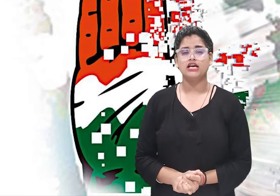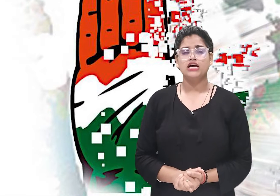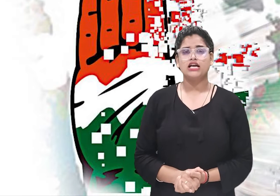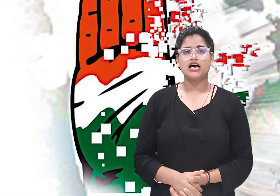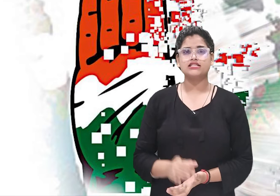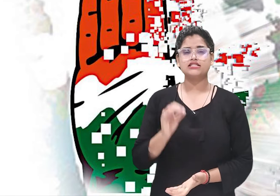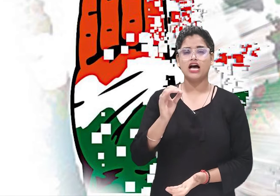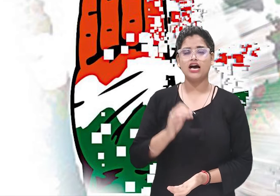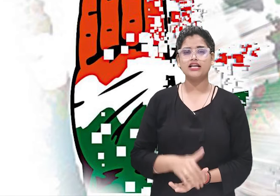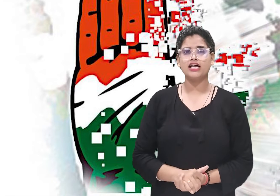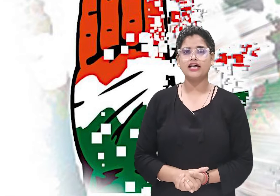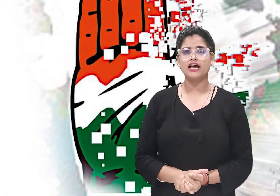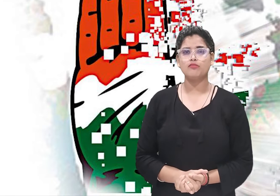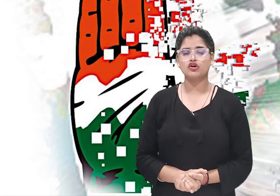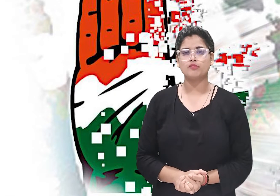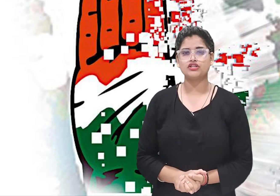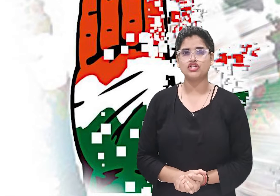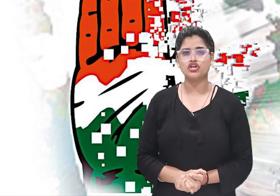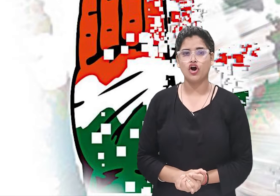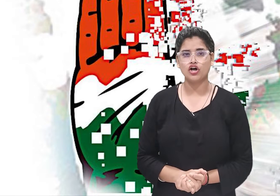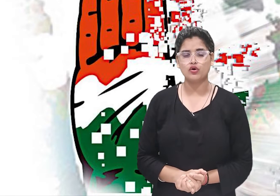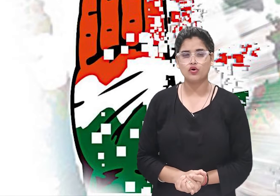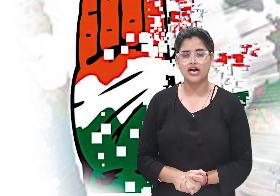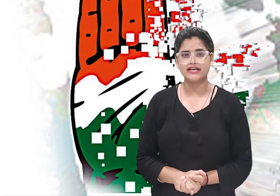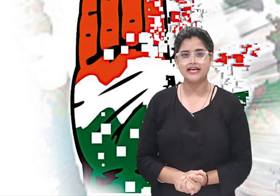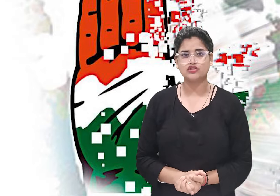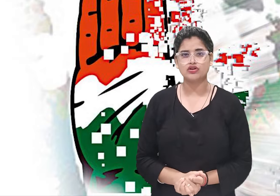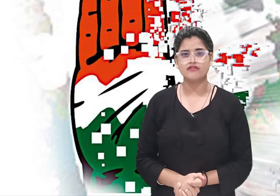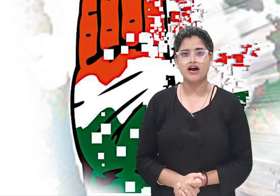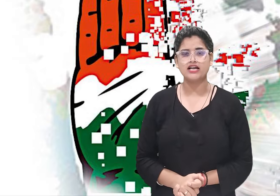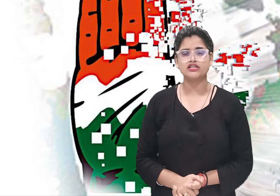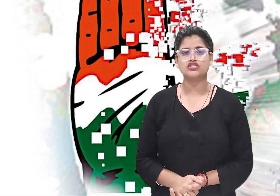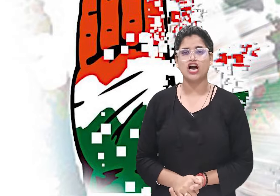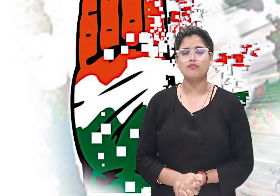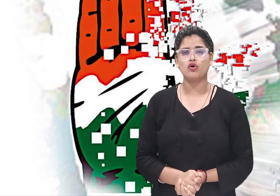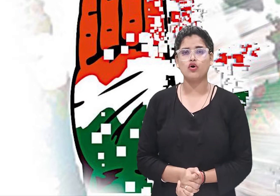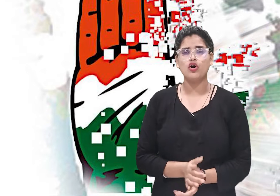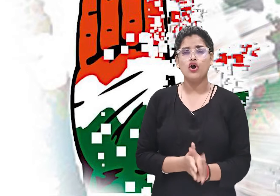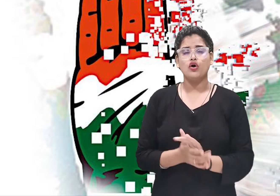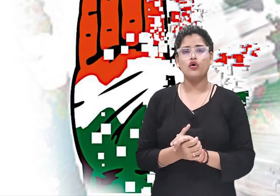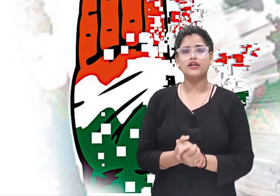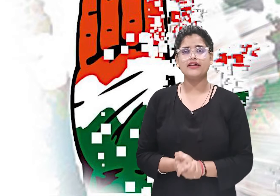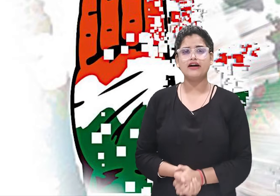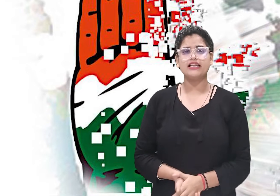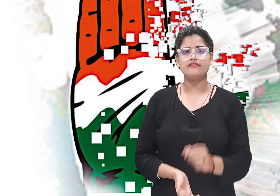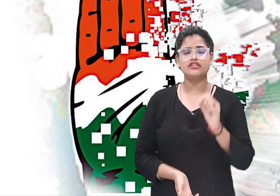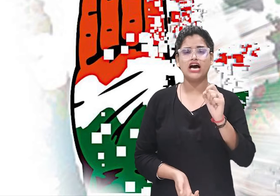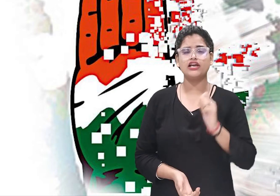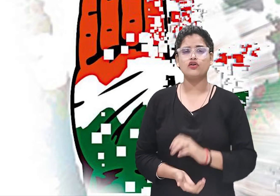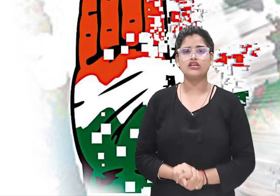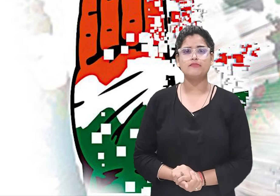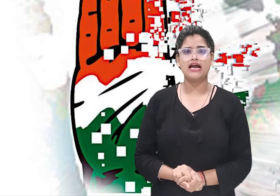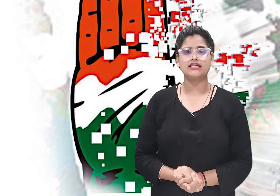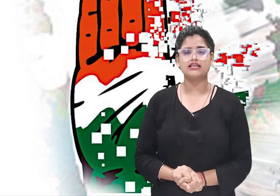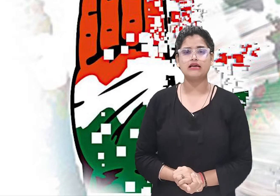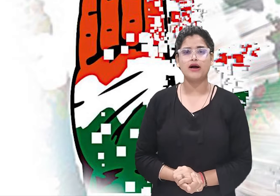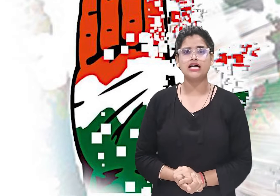राजस्थान का नया मुख्यमंत्री कौन होगा यह तो रविवार की शाम को होने वाले विधायकों की बैठक के बाद